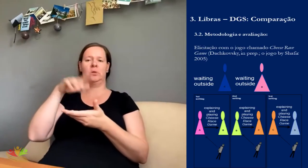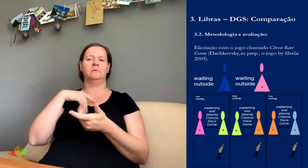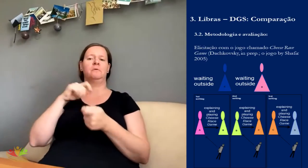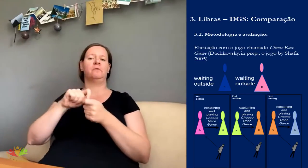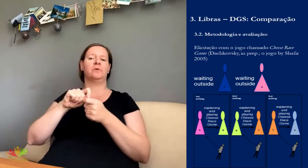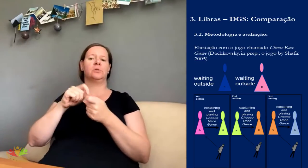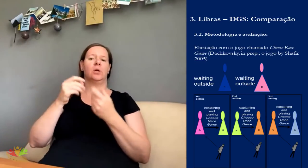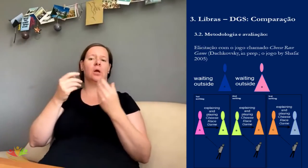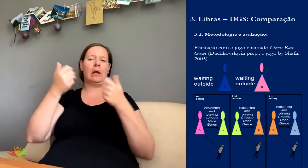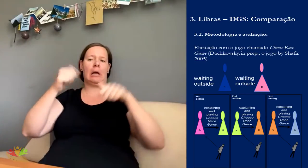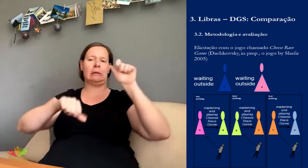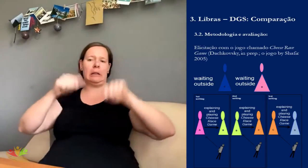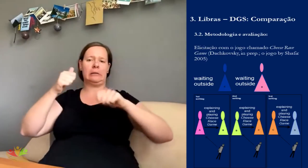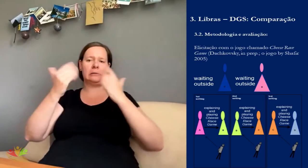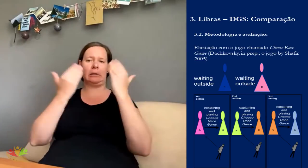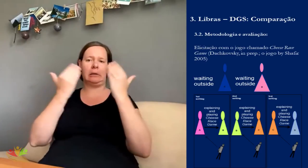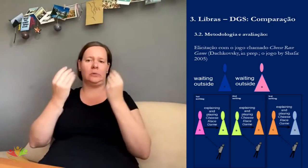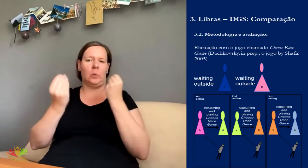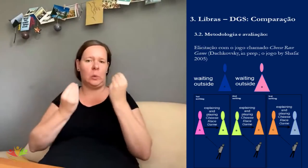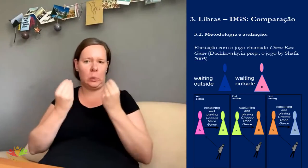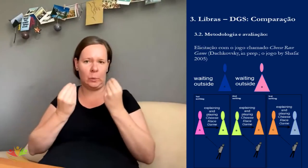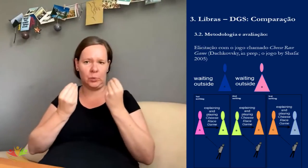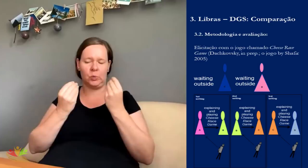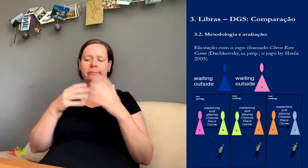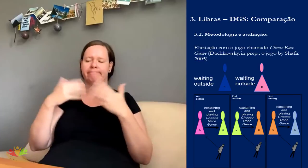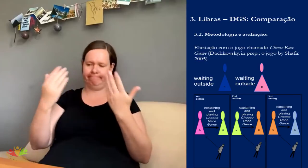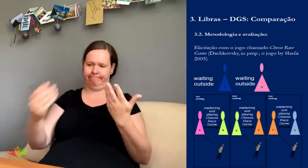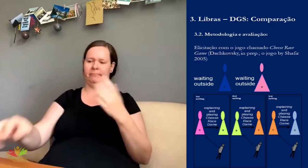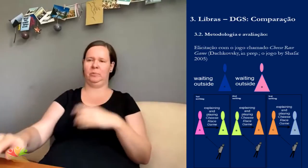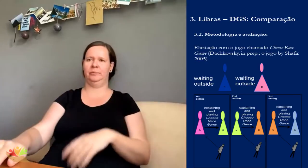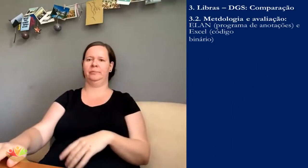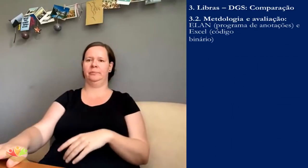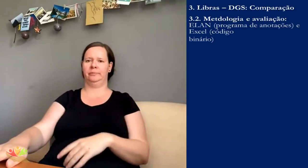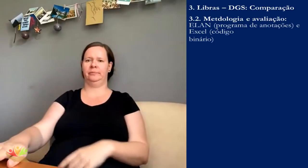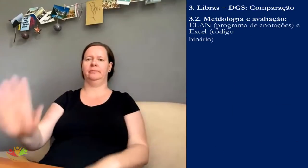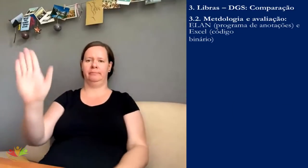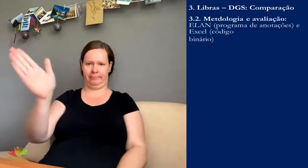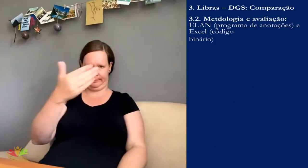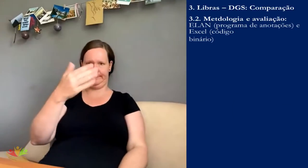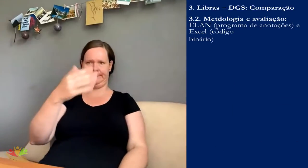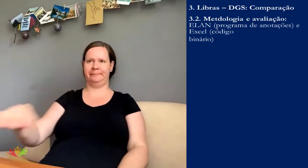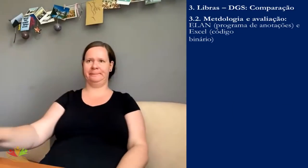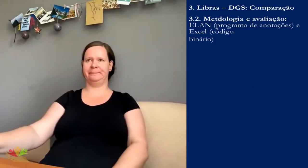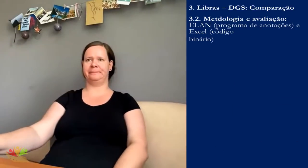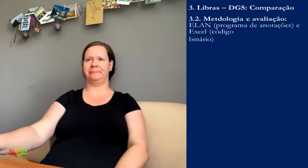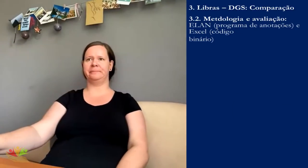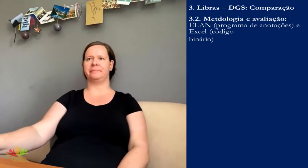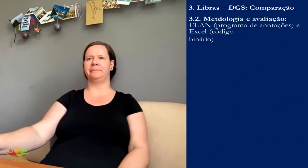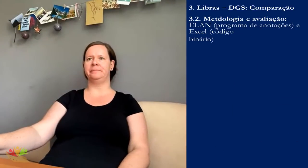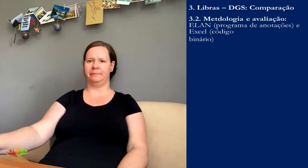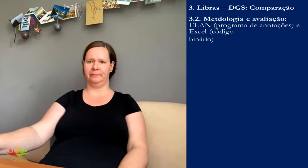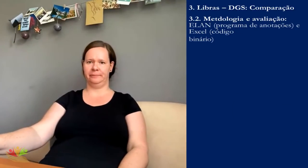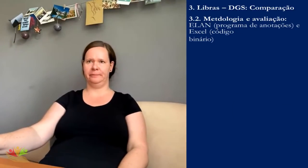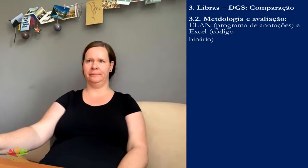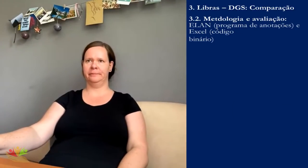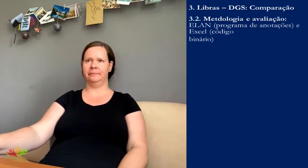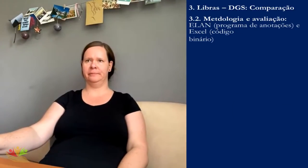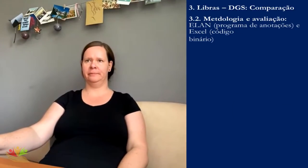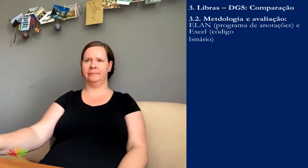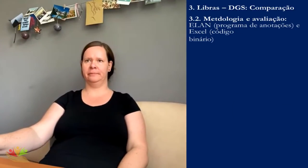sentenças condicionais iam acontecer. Se eles iam manter o uso, ou a gente ia fazer as análises das orações